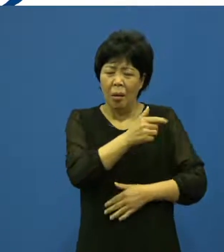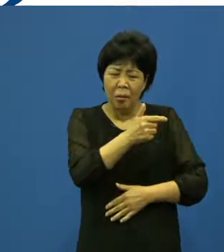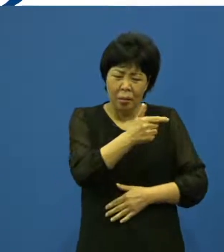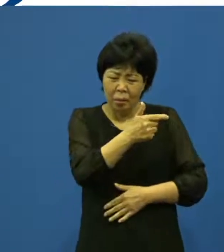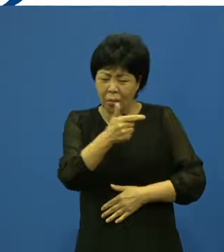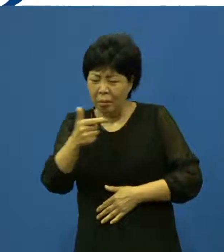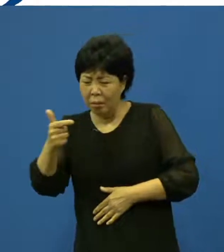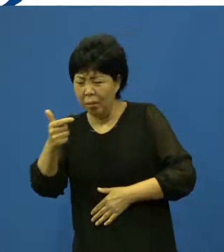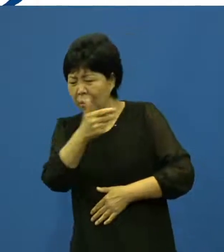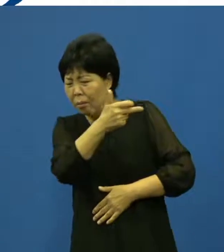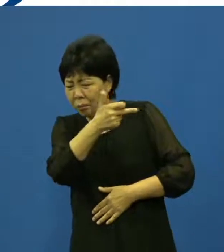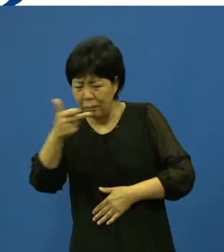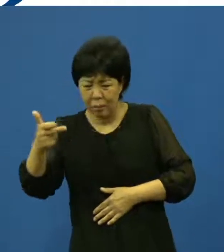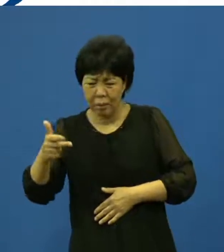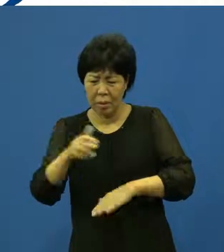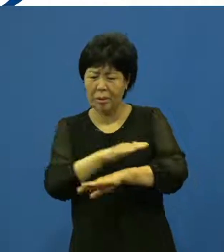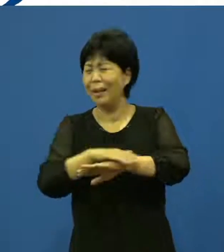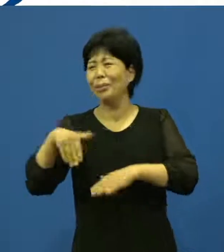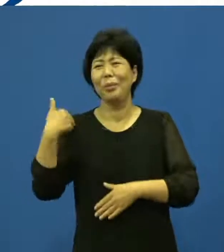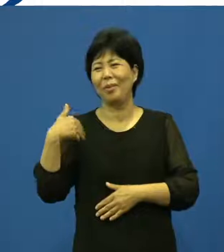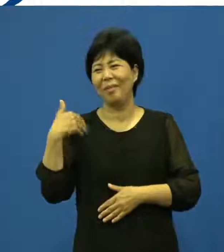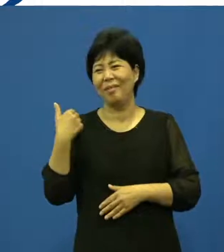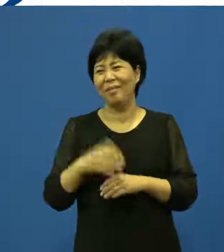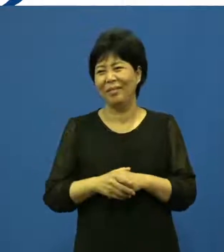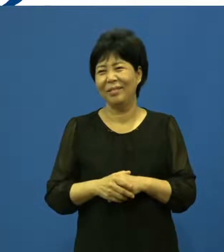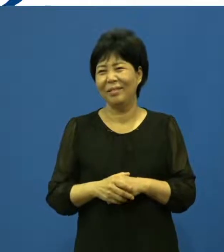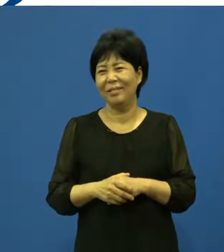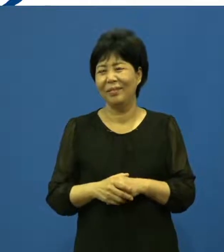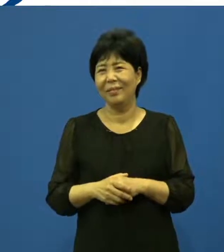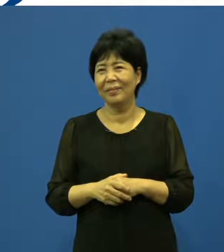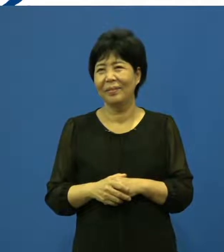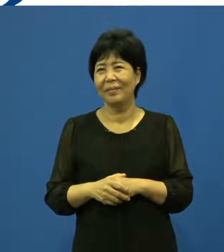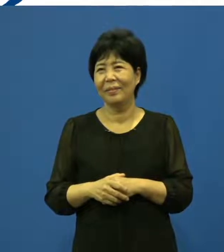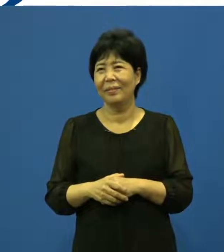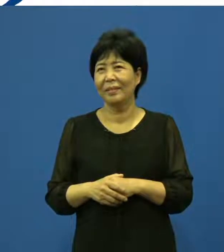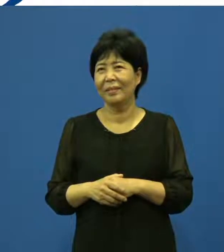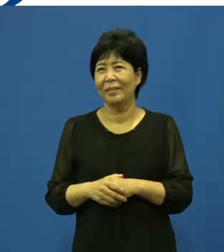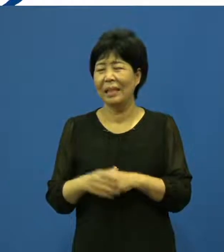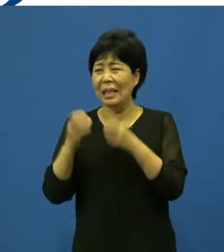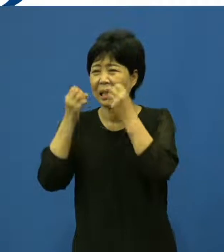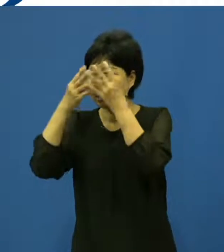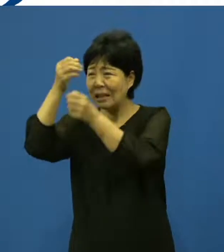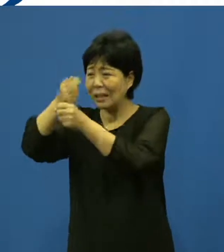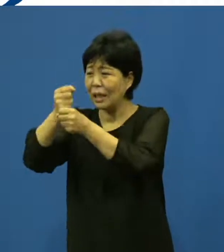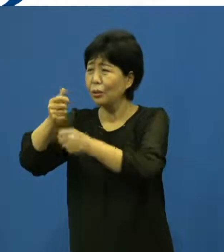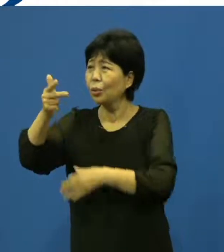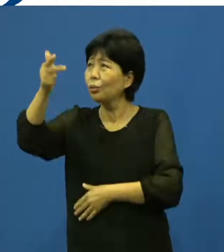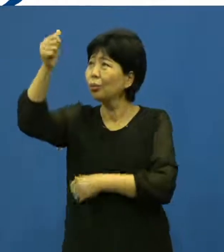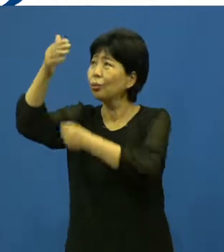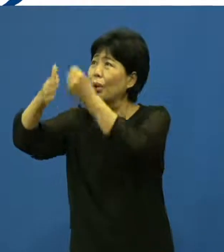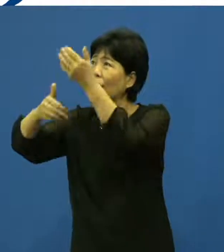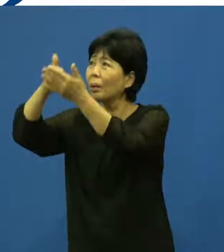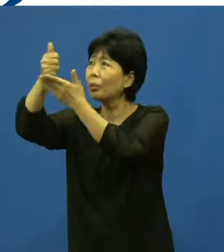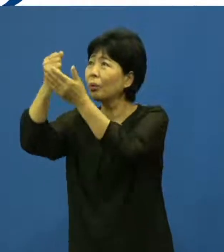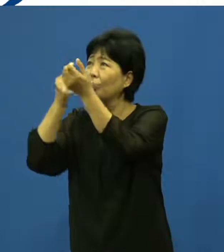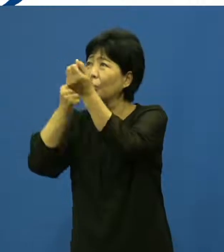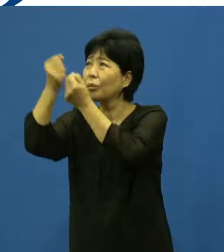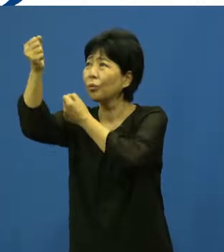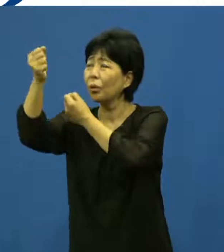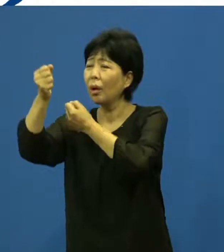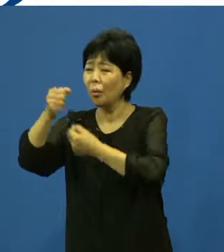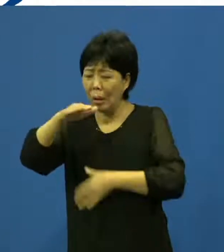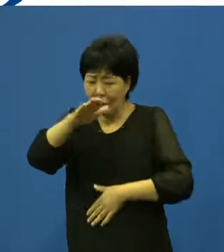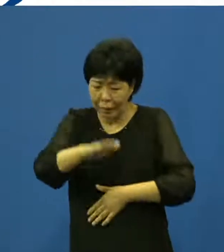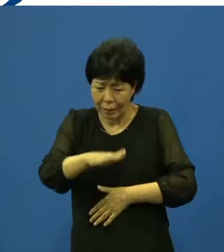창조주가 피조물이 되시고 피조물이 가장 낮은 자리까지 이르시고 그 인류가 당하는 가장 최악의 자연법에